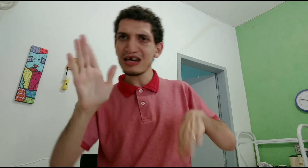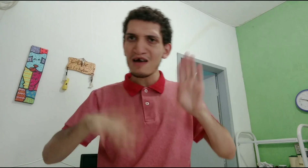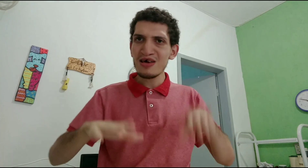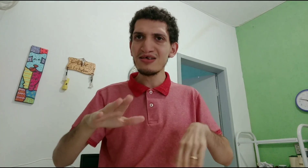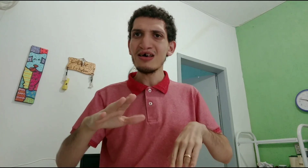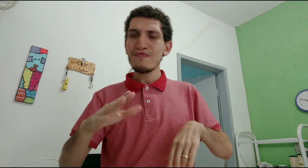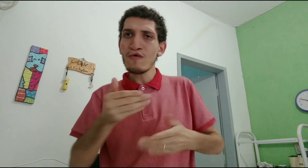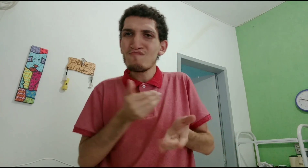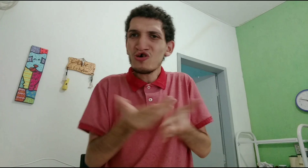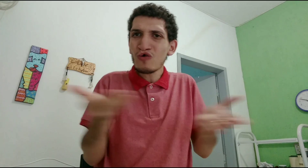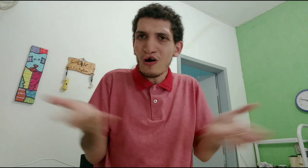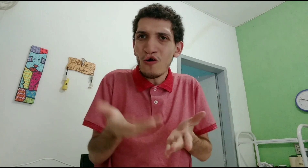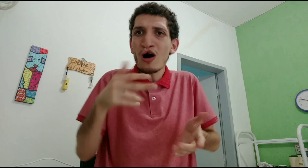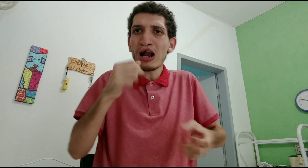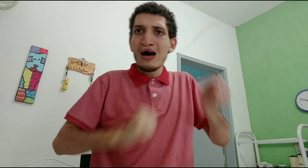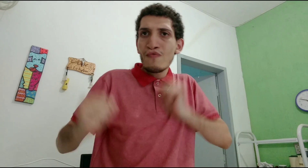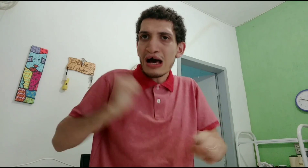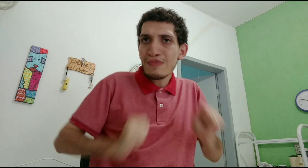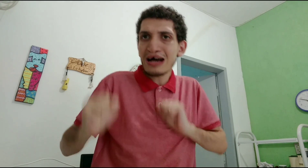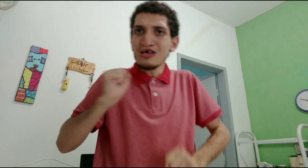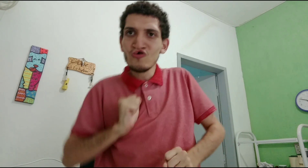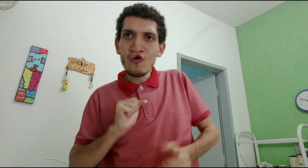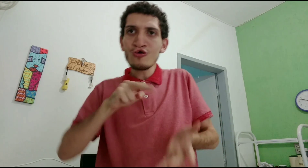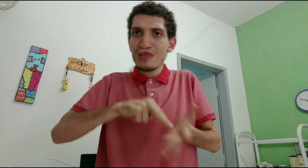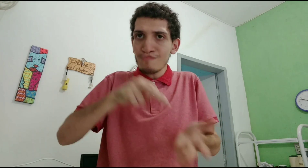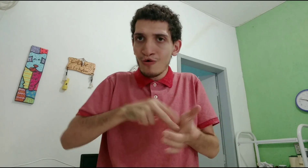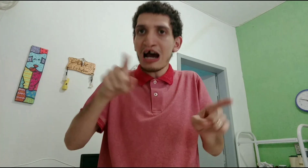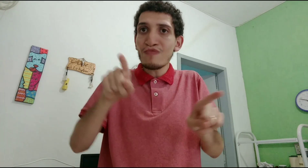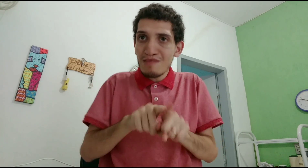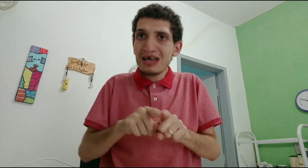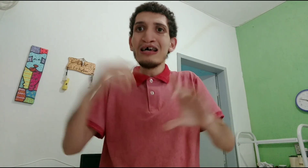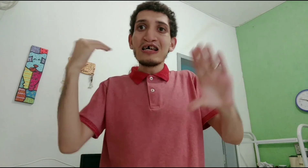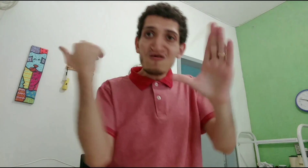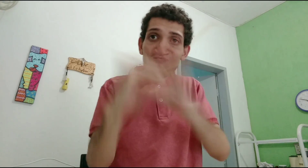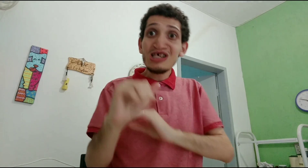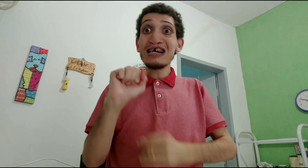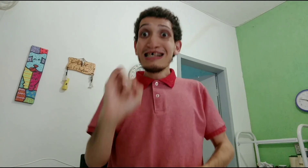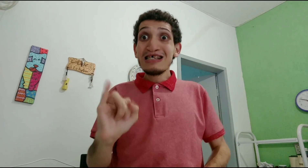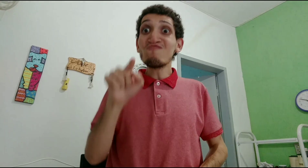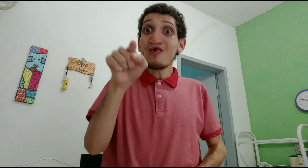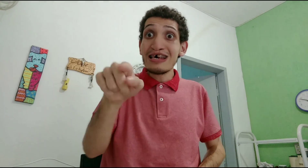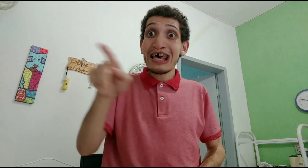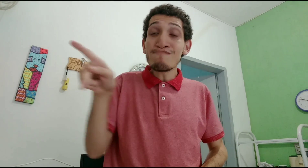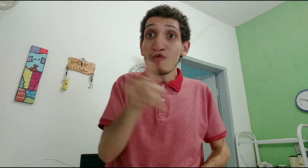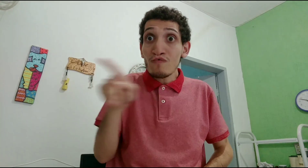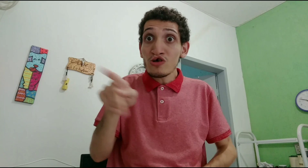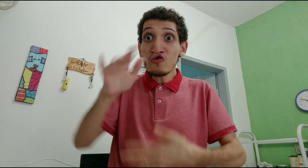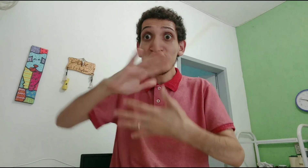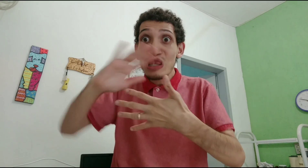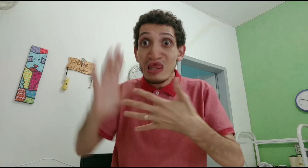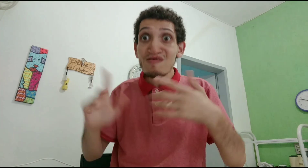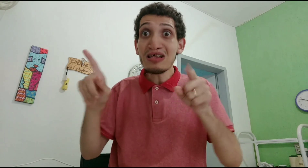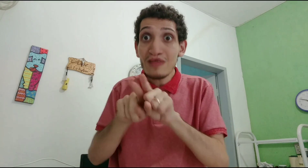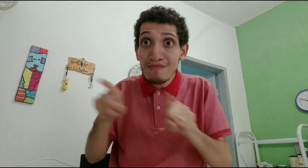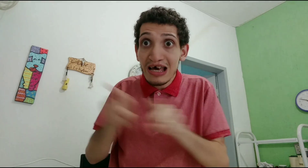que às vezes, conheço agora, tá ansioso, tá com o gato, também? Envia, se você é professora de Libra, esse canal,